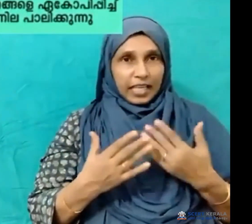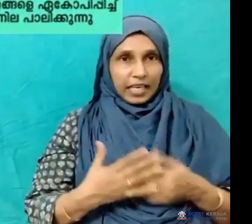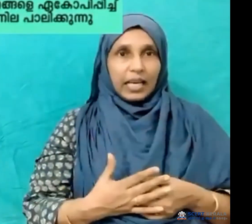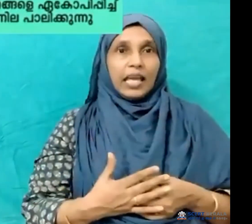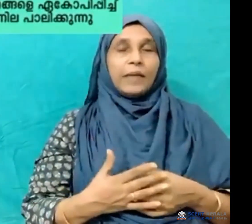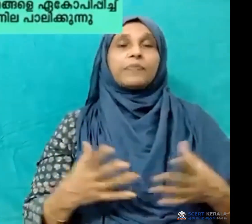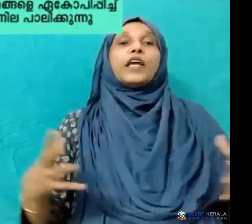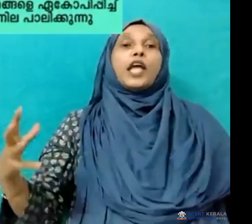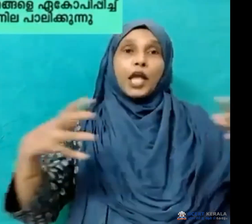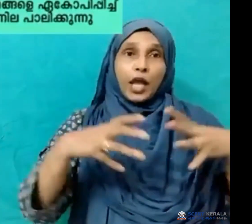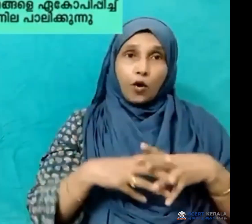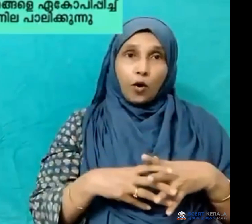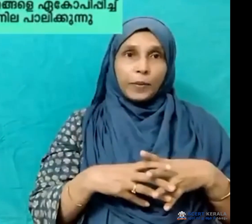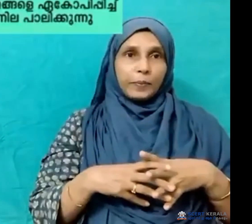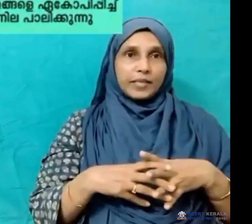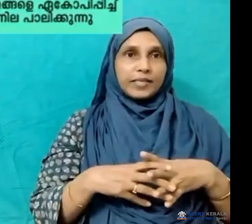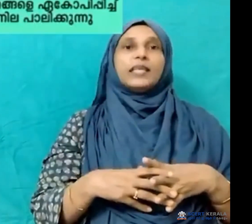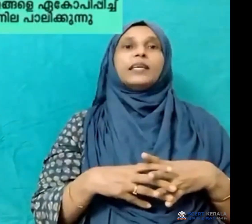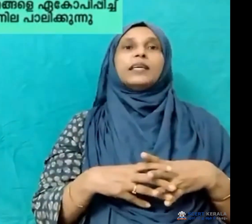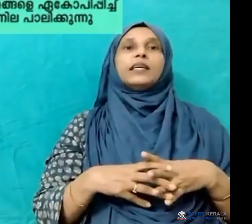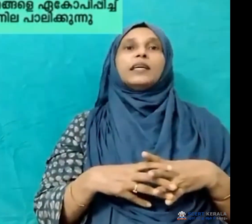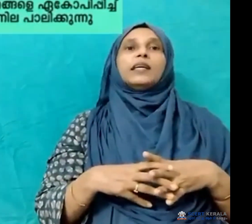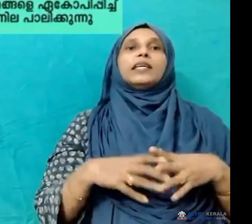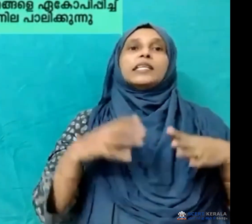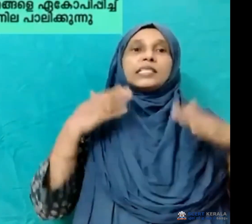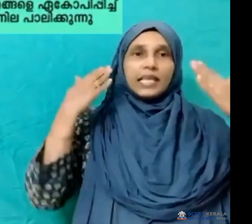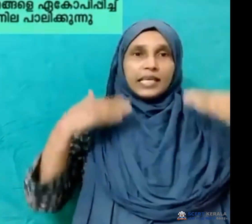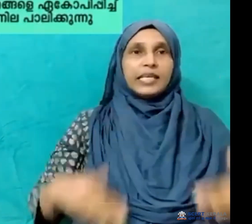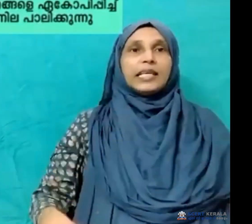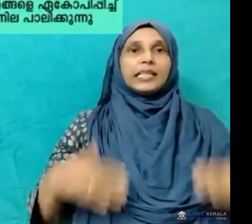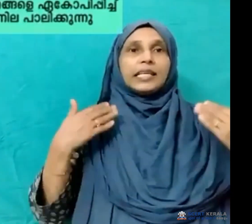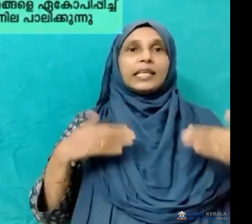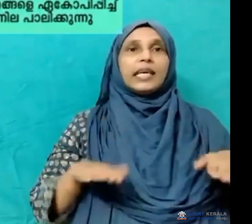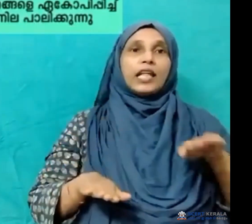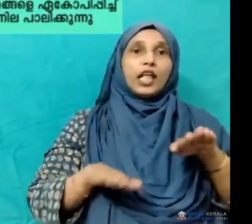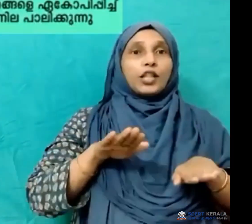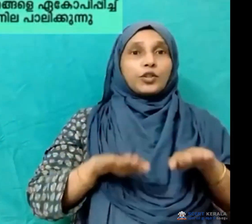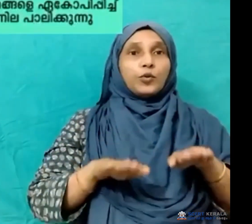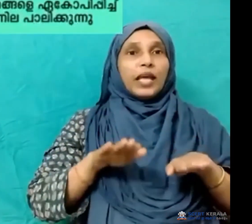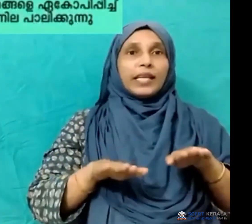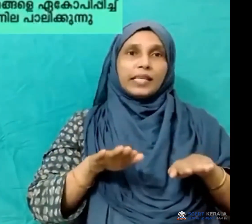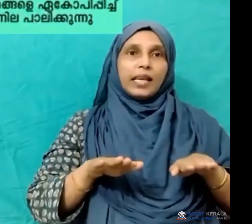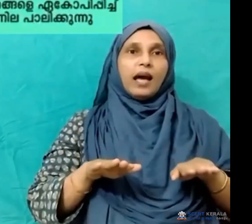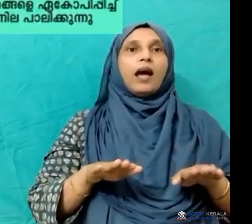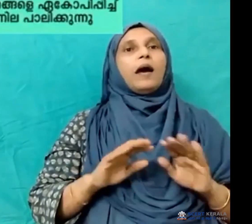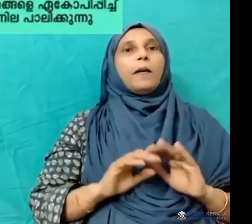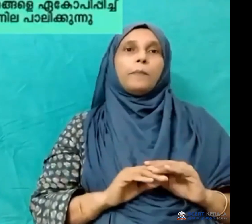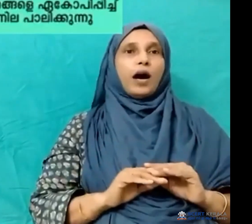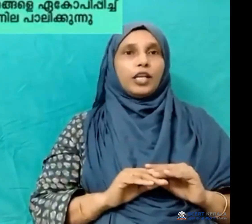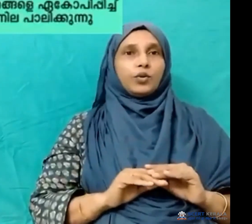പ്രവർത്തനങ്ങളെ ഏകോപിപ്പിച്ച് ശരീരത്തിൻ്റെ തുലനനില